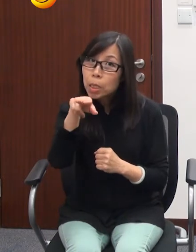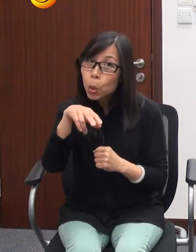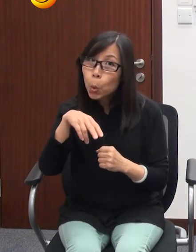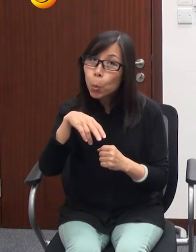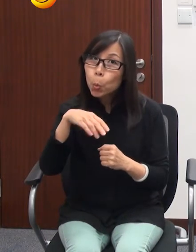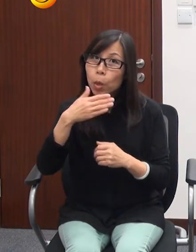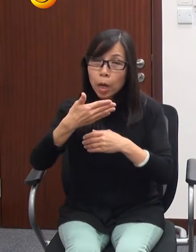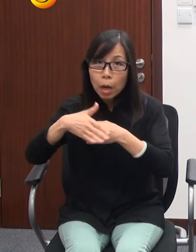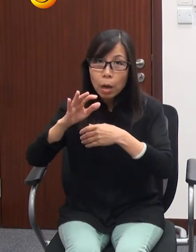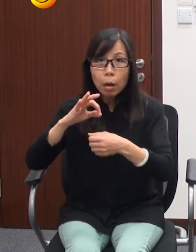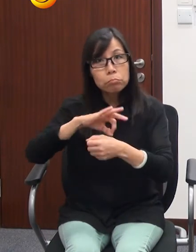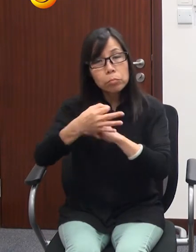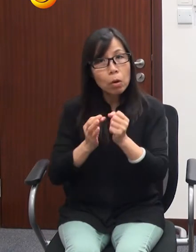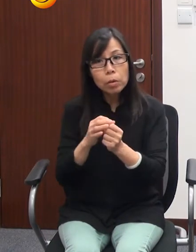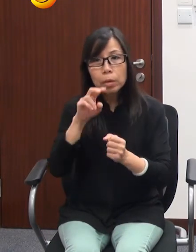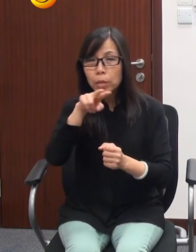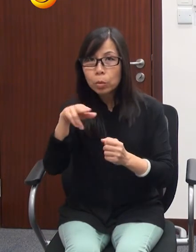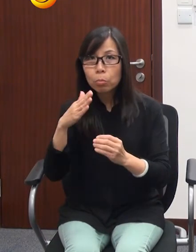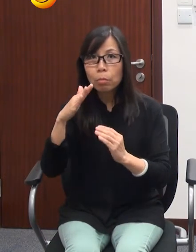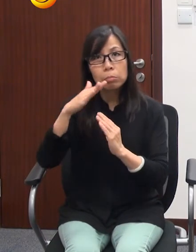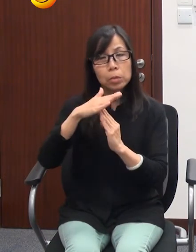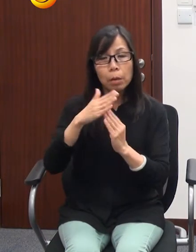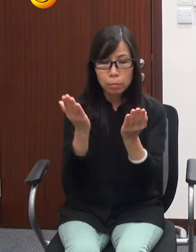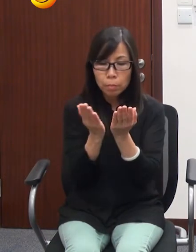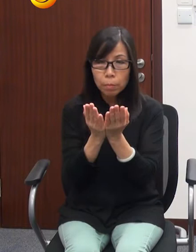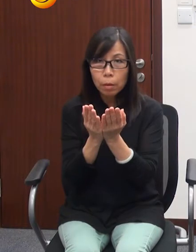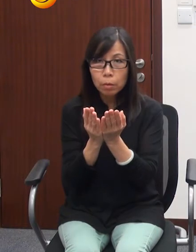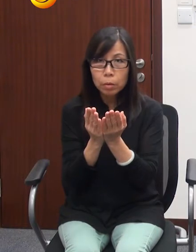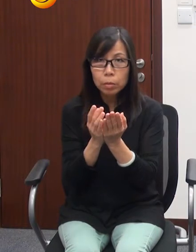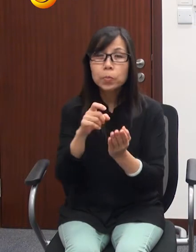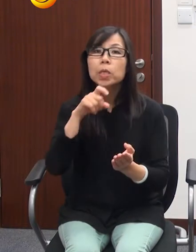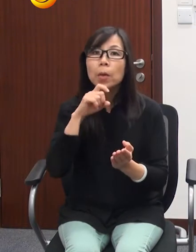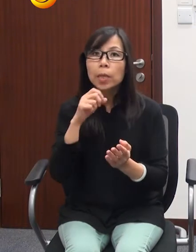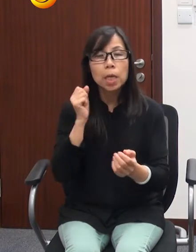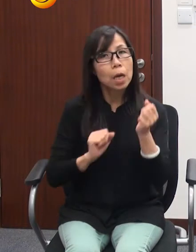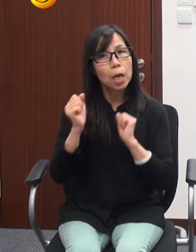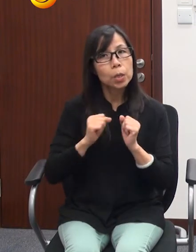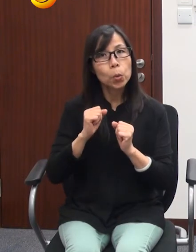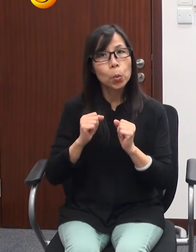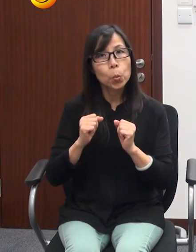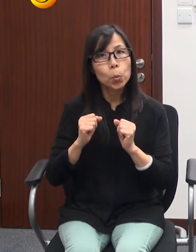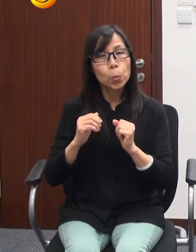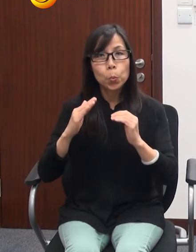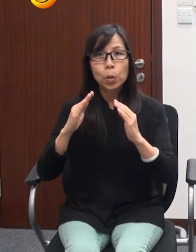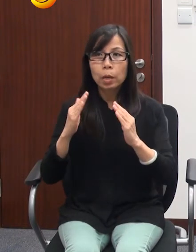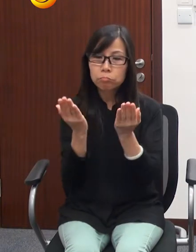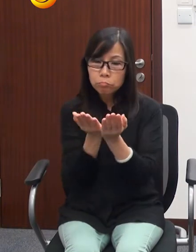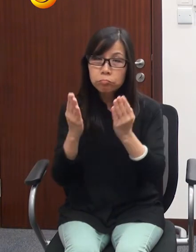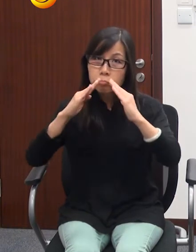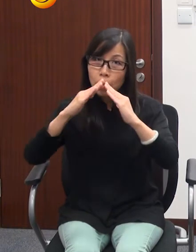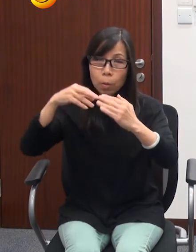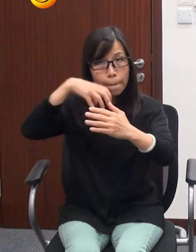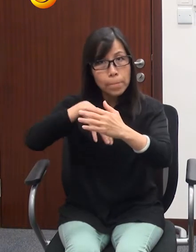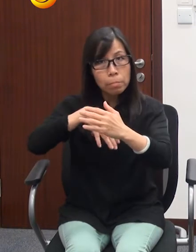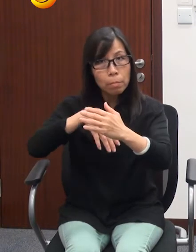課嘅一啲經驗，都見到就係話，其實甚至佢會做咗一啲行動喺校園外邊。咁然之後，其實。亦都有可能